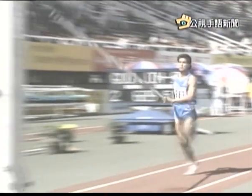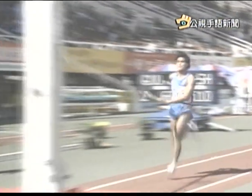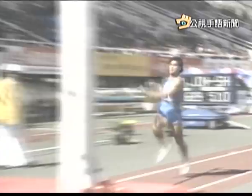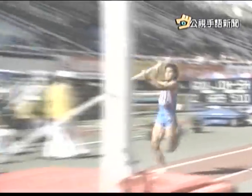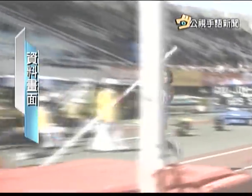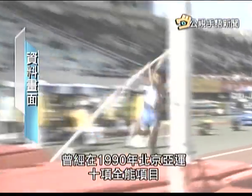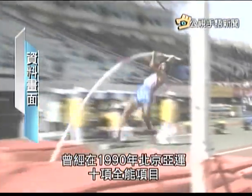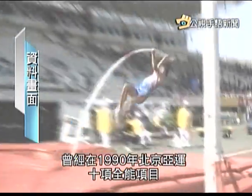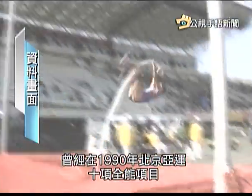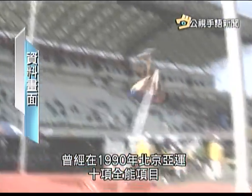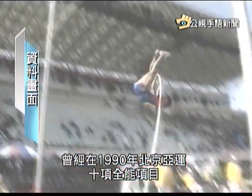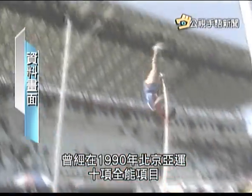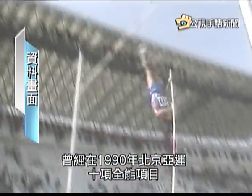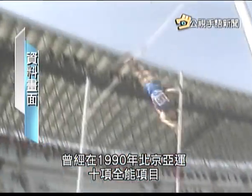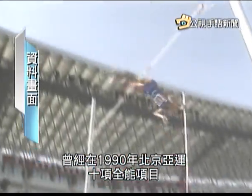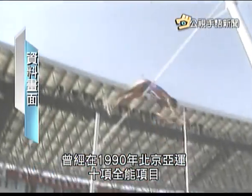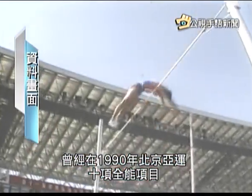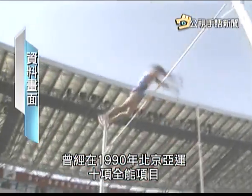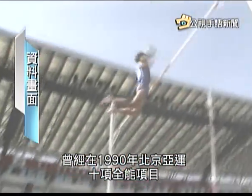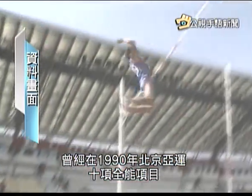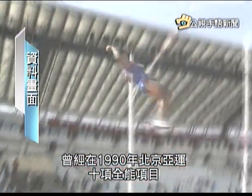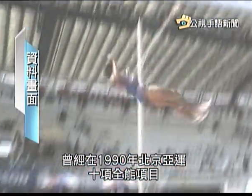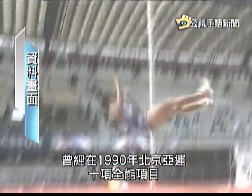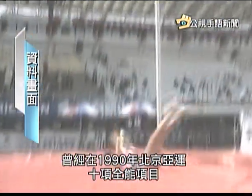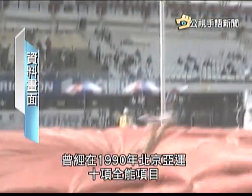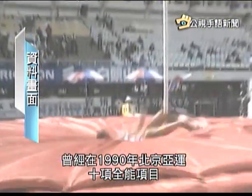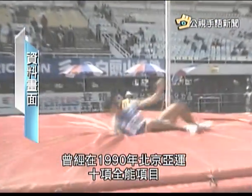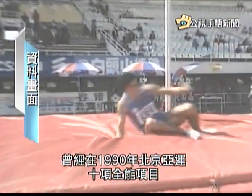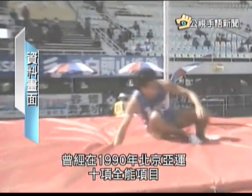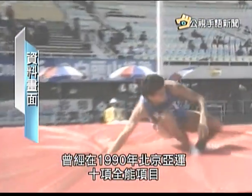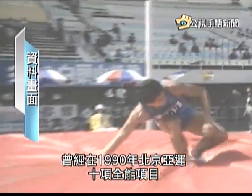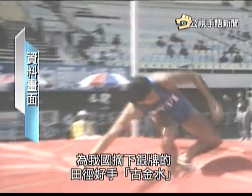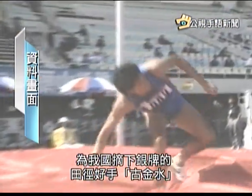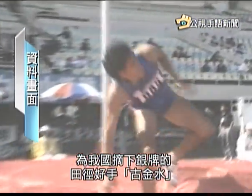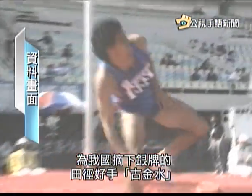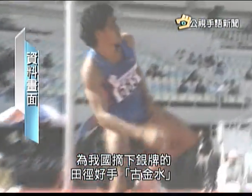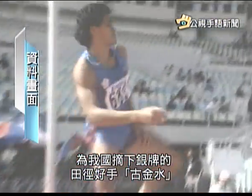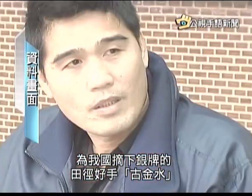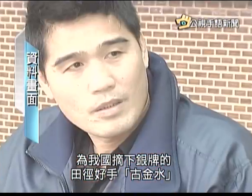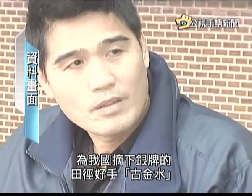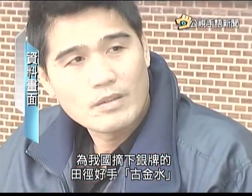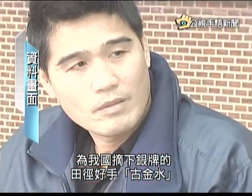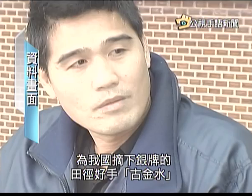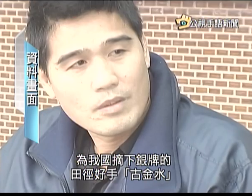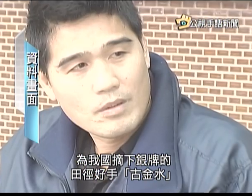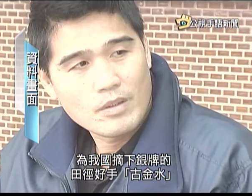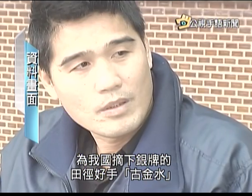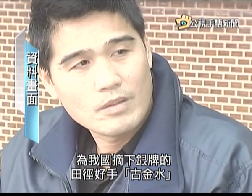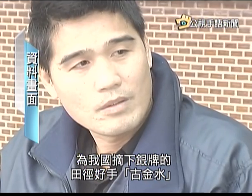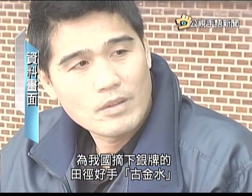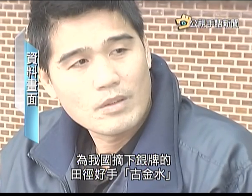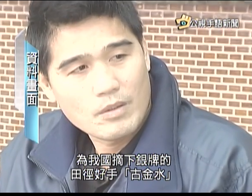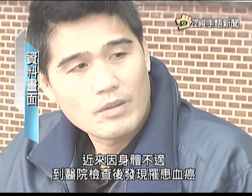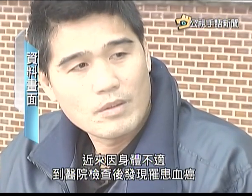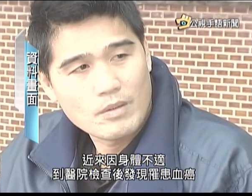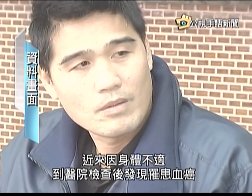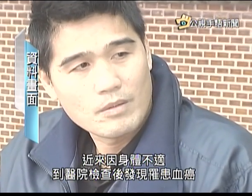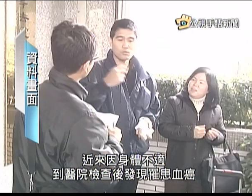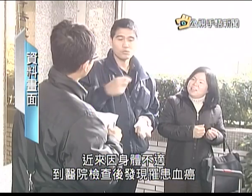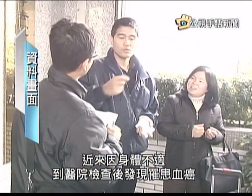曾经在1990年北京亚运十项全能项目为我国摘下银牌的田径好手谷金水，近来因身体不适到医